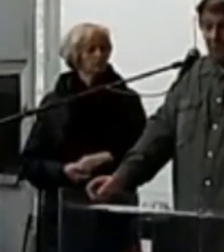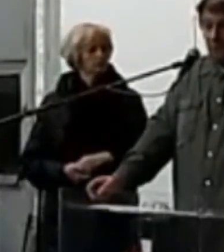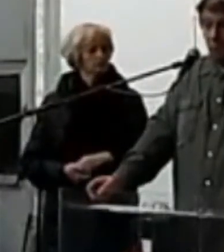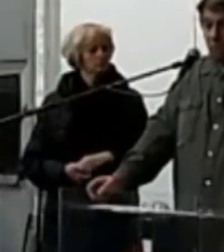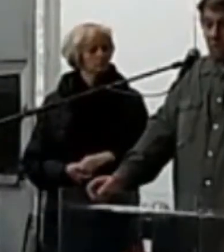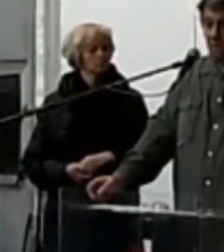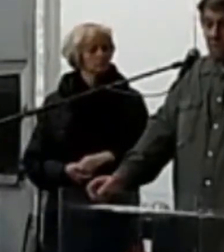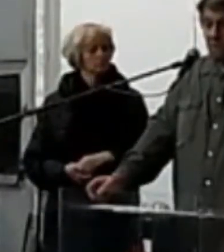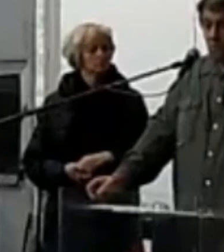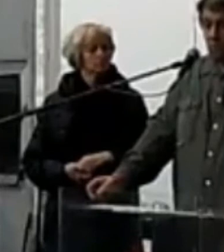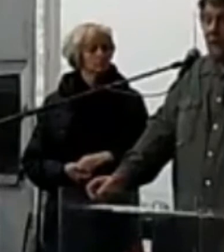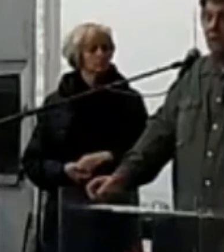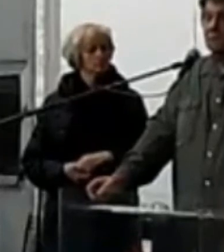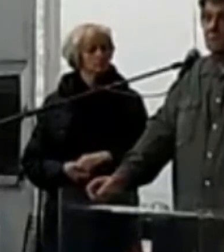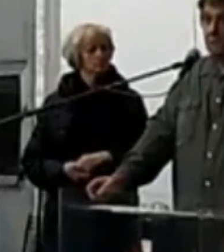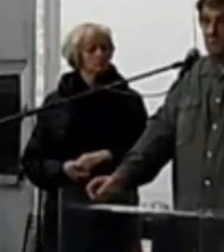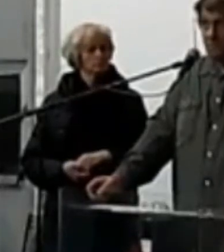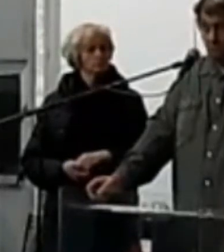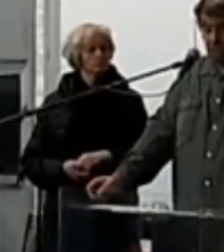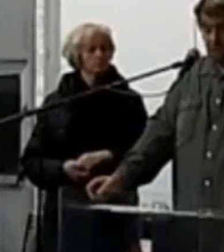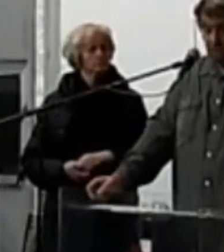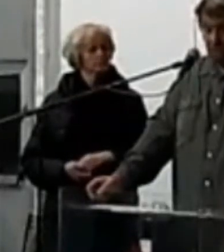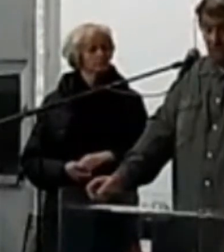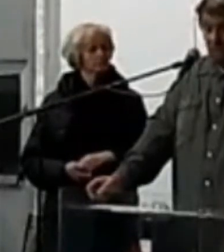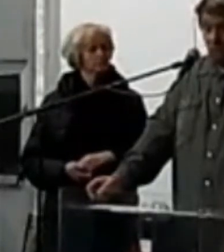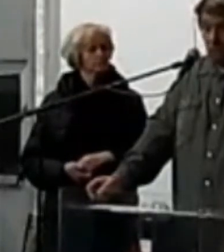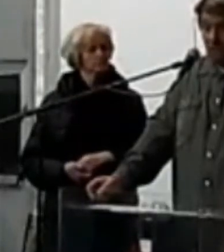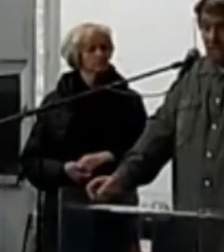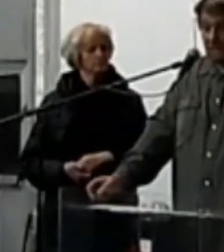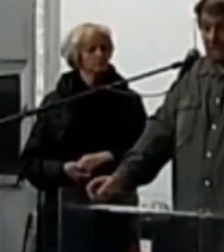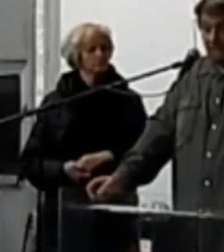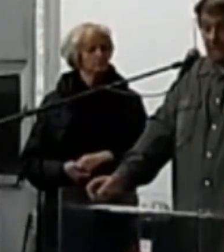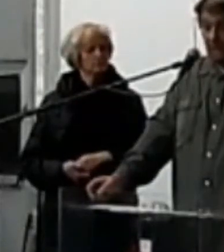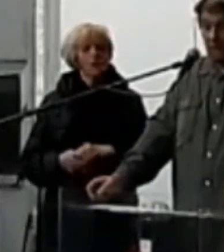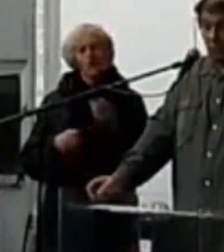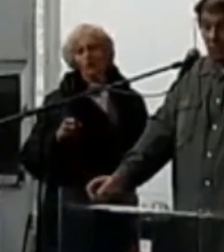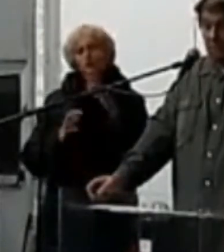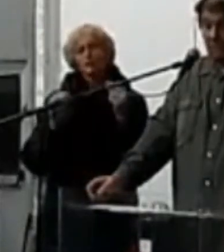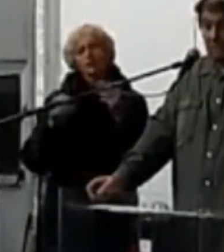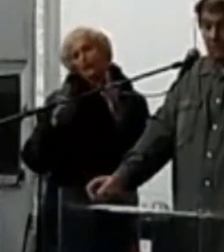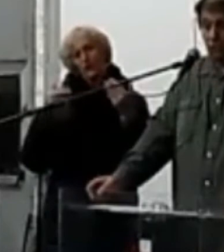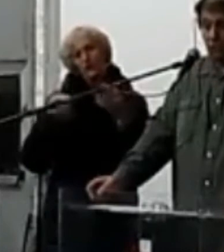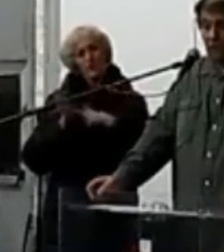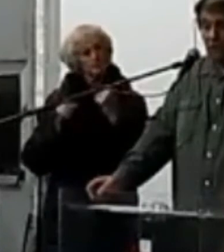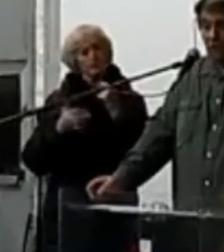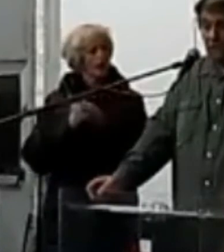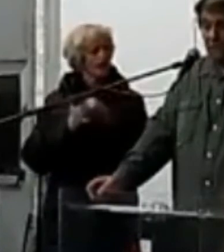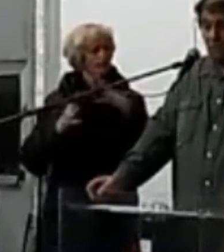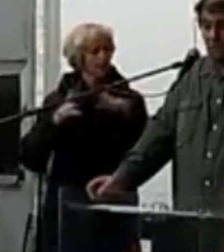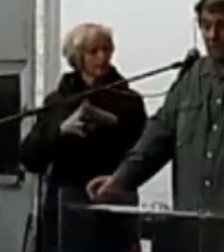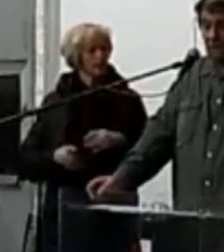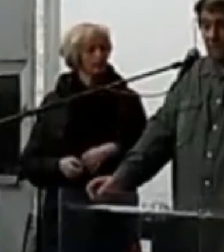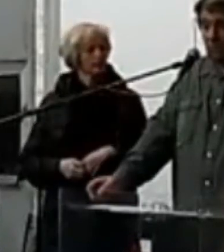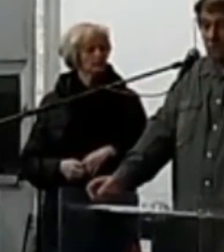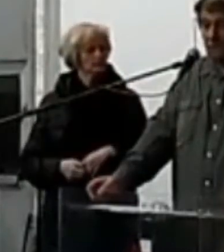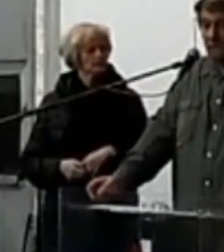po nomenklaturi sportova zaista sport. Godišnja nagrada grada nismo dobili samo zato što naših 60